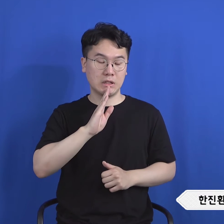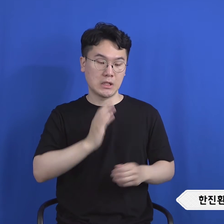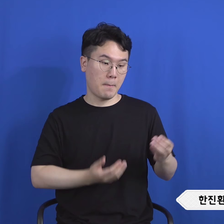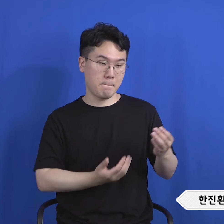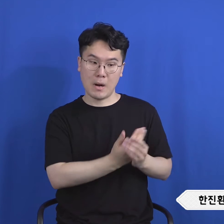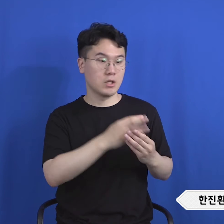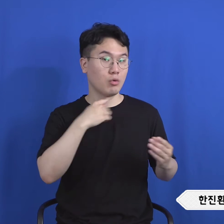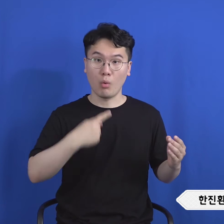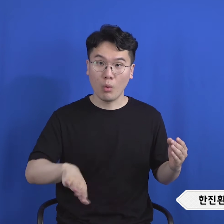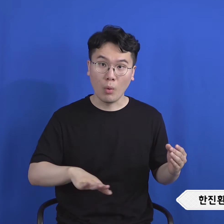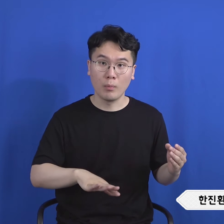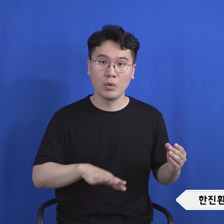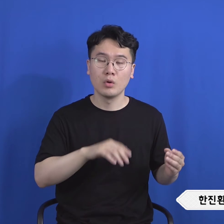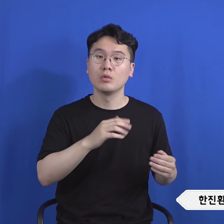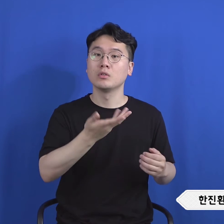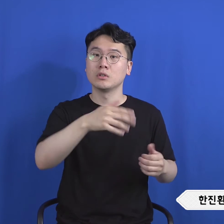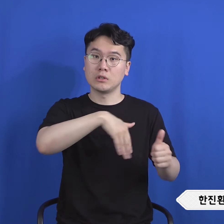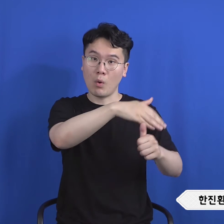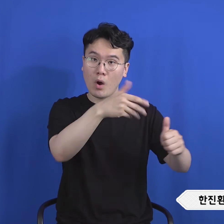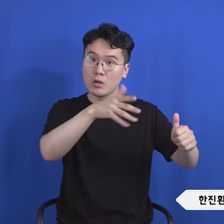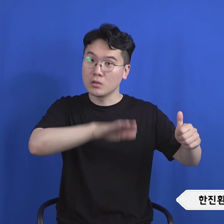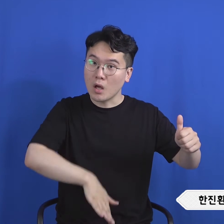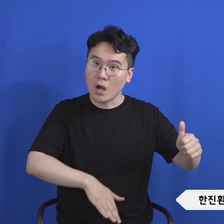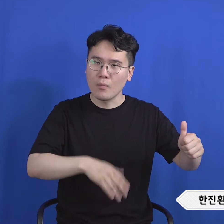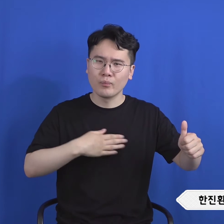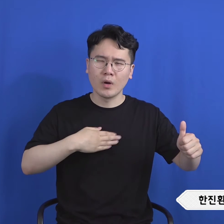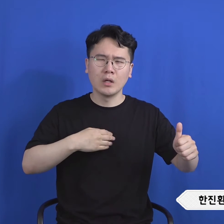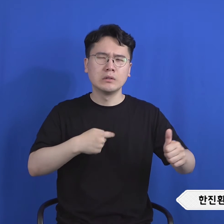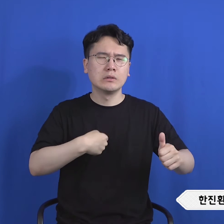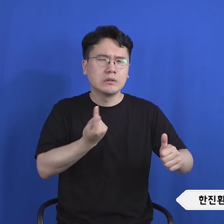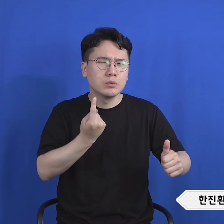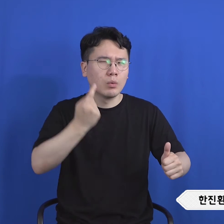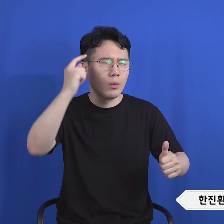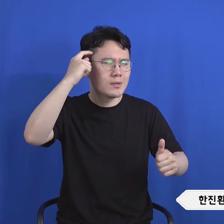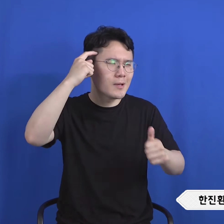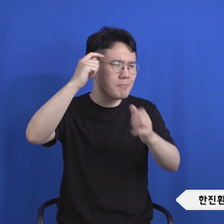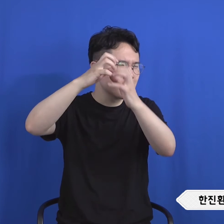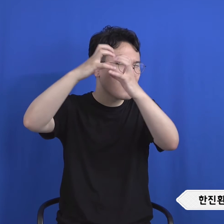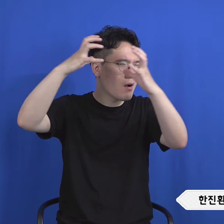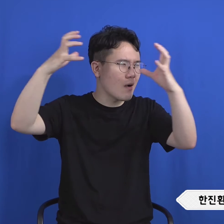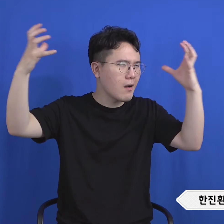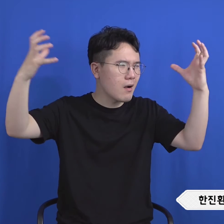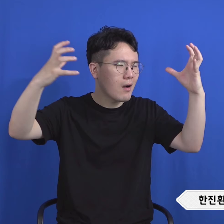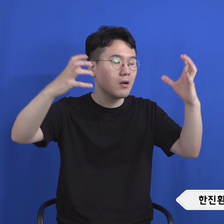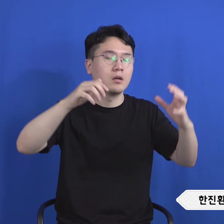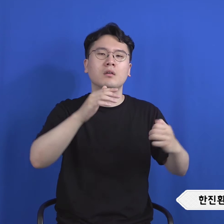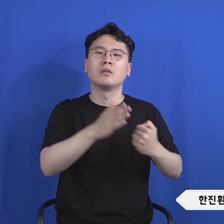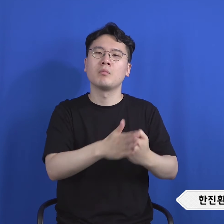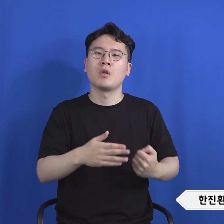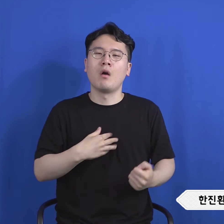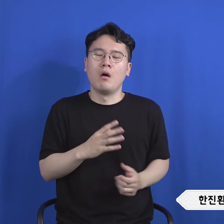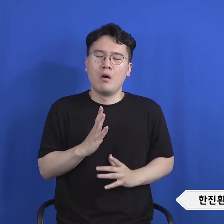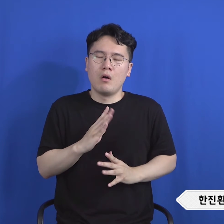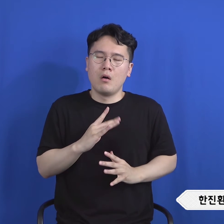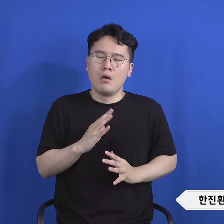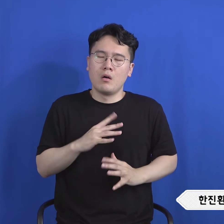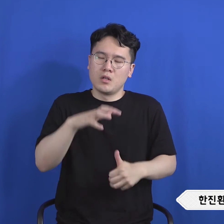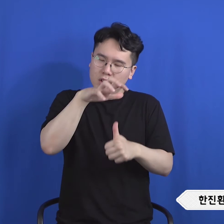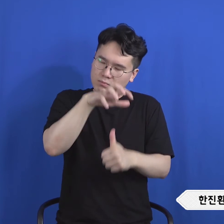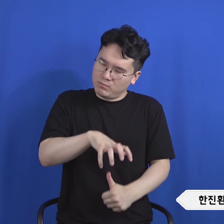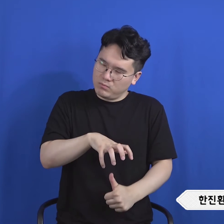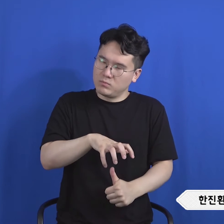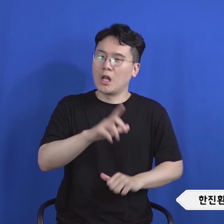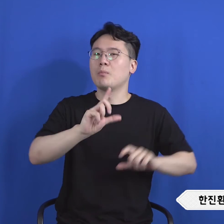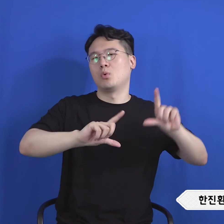공포를 그 사건을 가지고서 공포에 질려 사는 그런 것을 포비아라고 합니다. 외국에